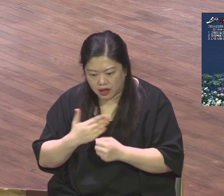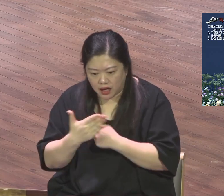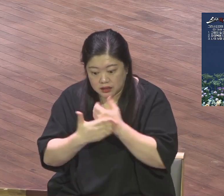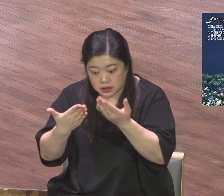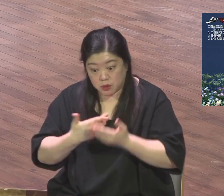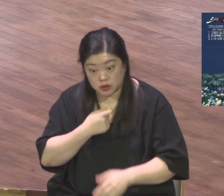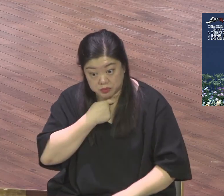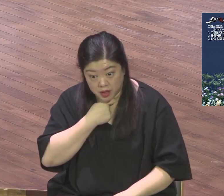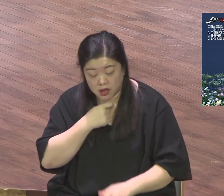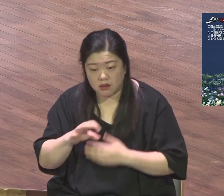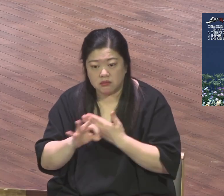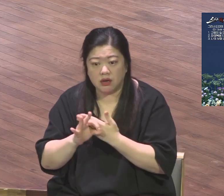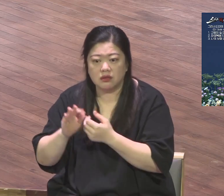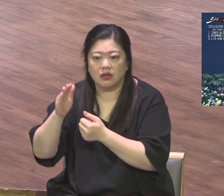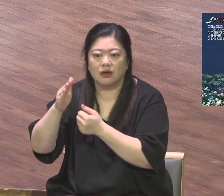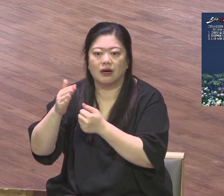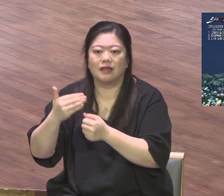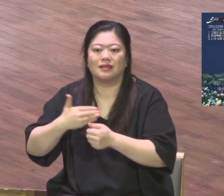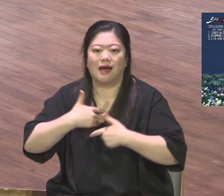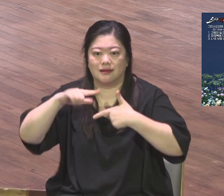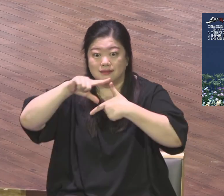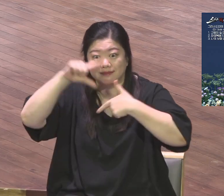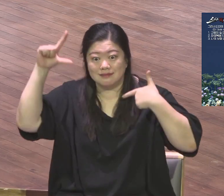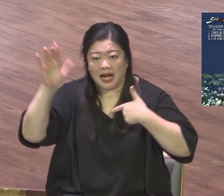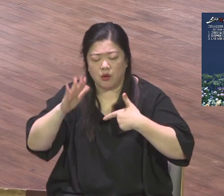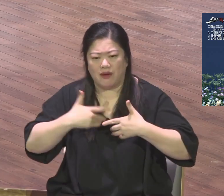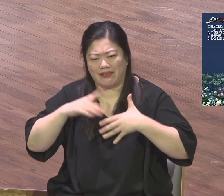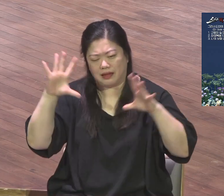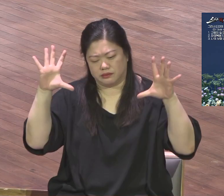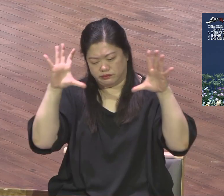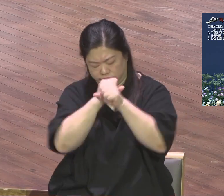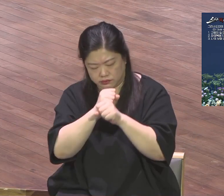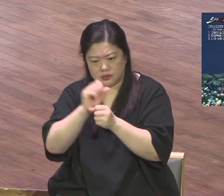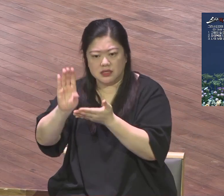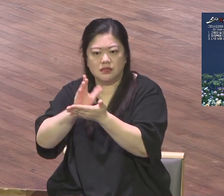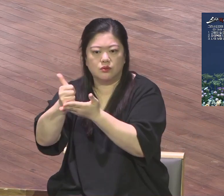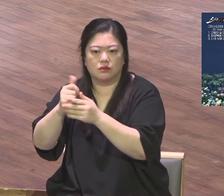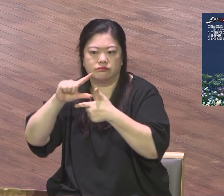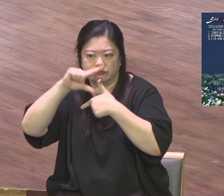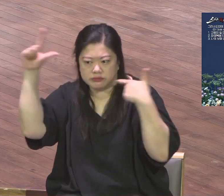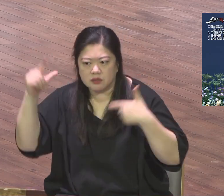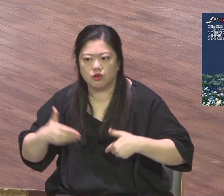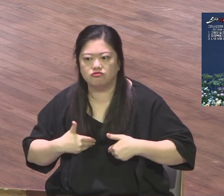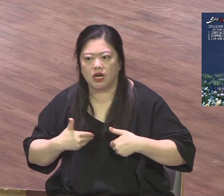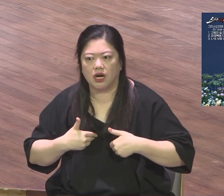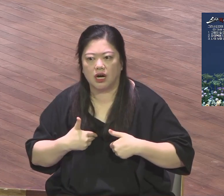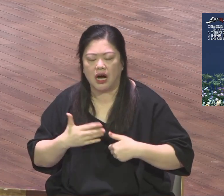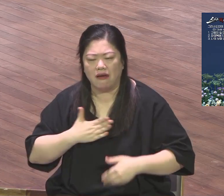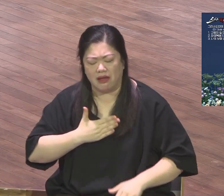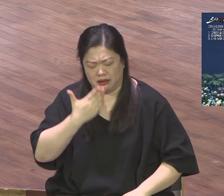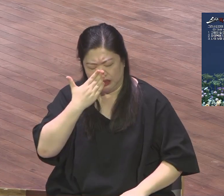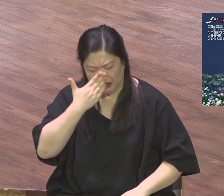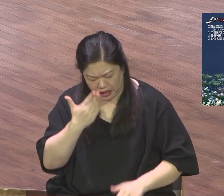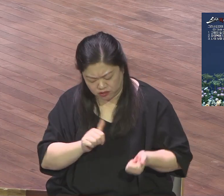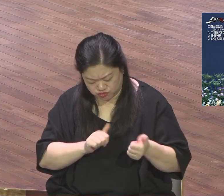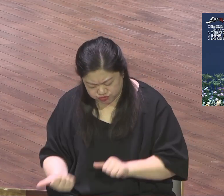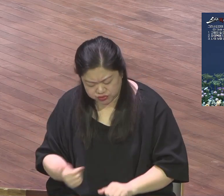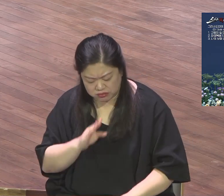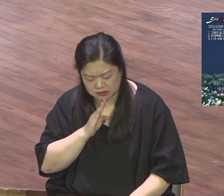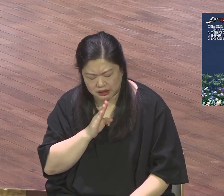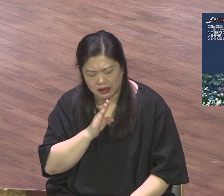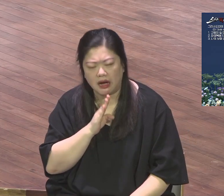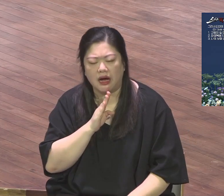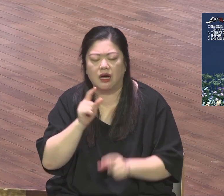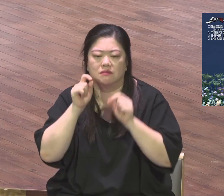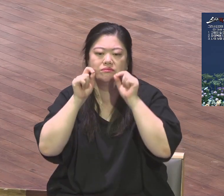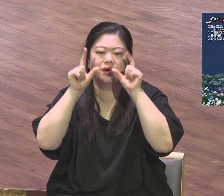2021년 3년 전입니다. 12월 달에 고대 안암병원에서 폐암 수술을 받는데, 이미 방광암 수술을 받았죠.